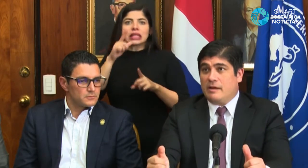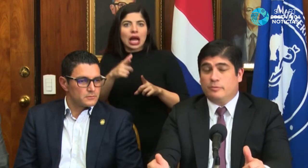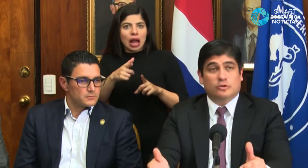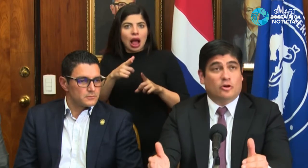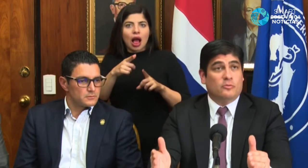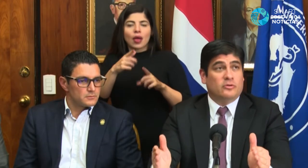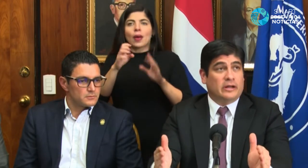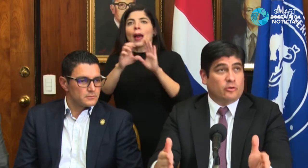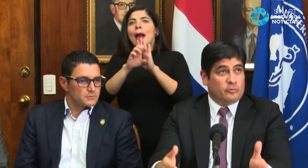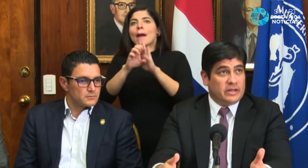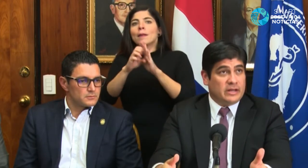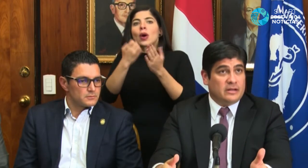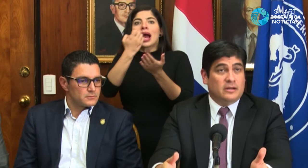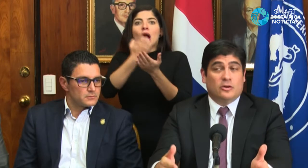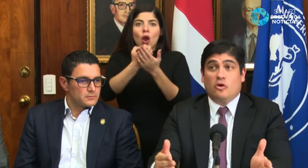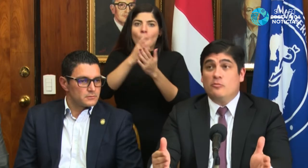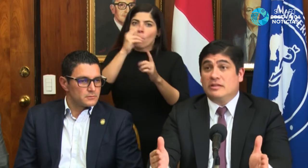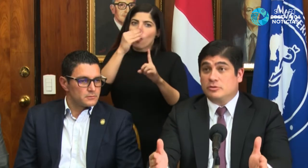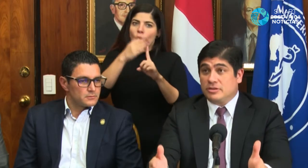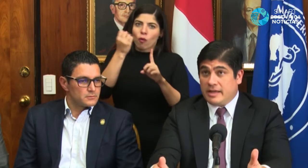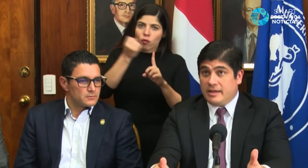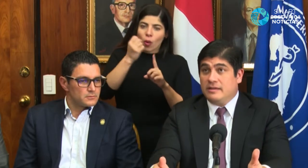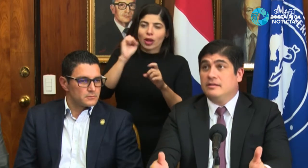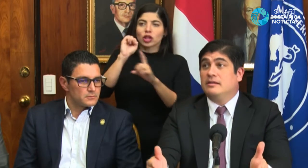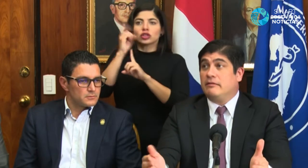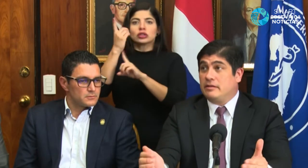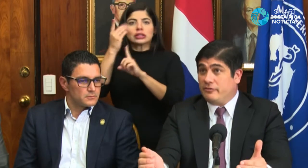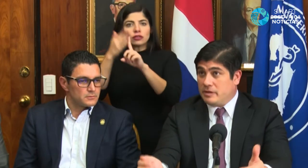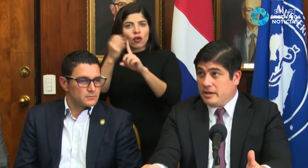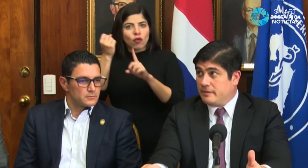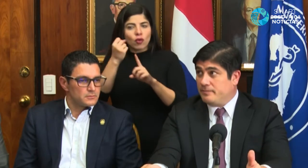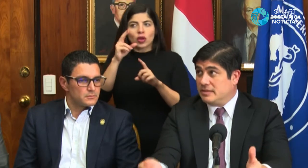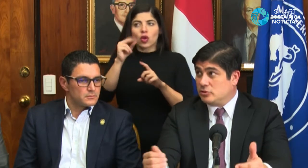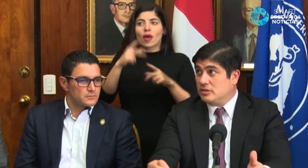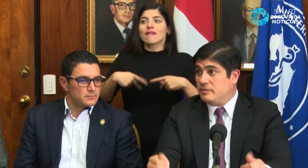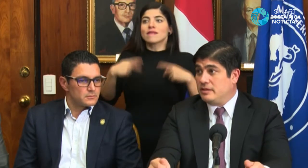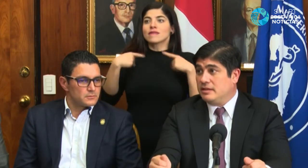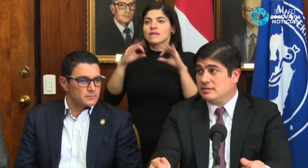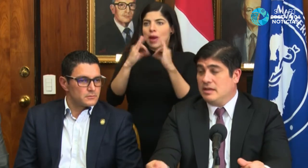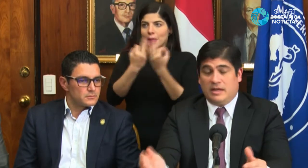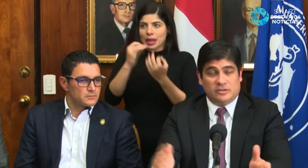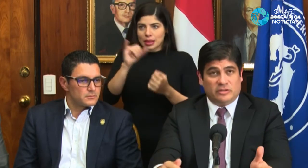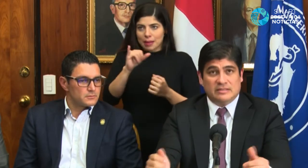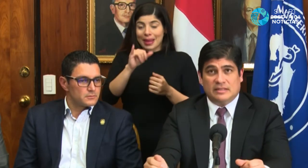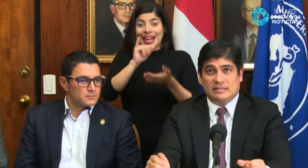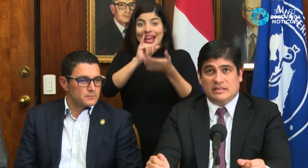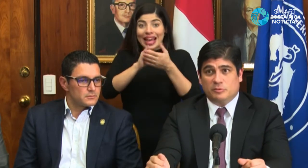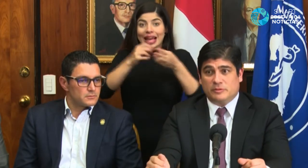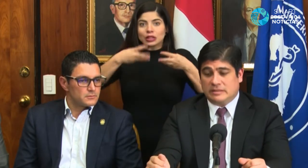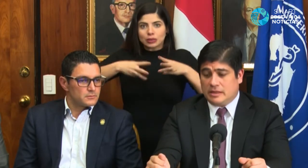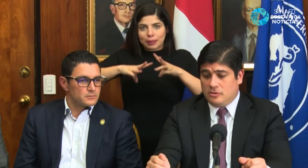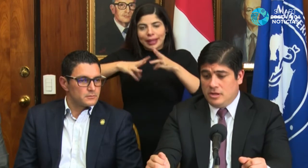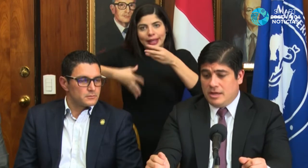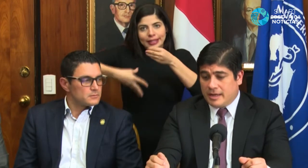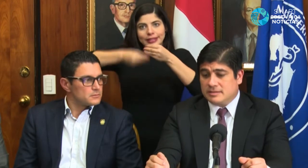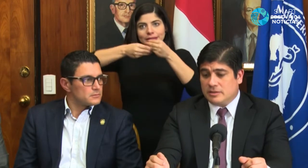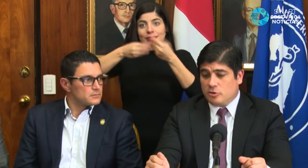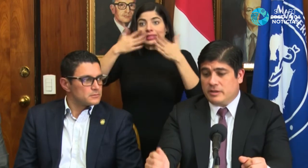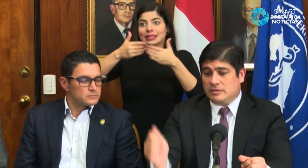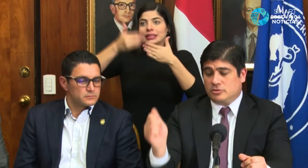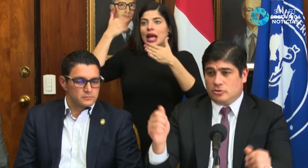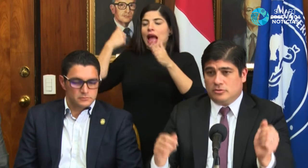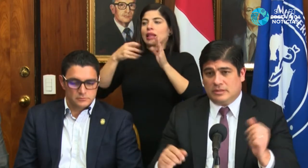en campos como la economía, como la sociedad, la vida familiar. Y esas son las medidas adicionales a las que ya hemos presentado, que